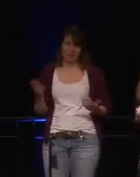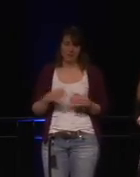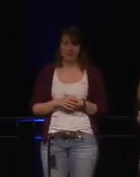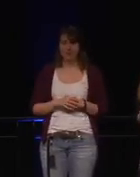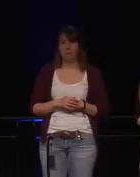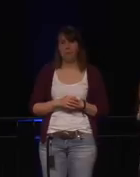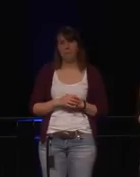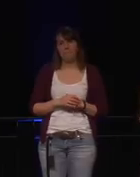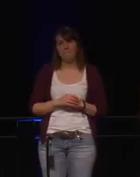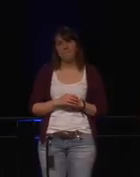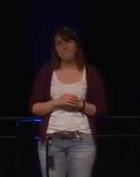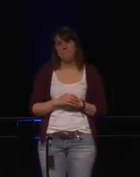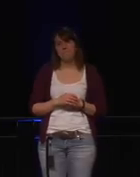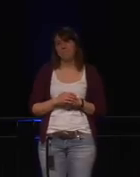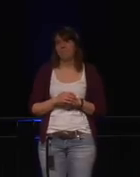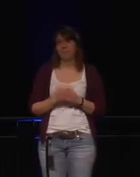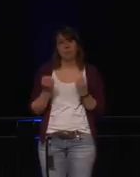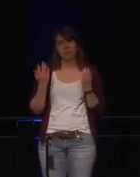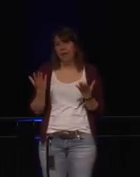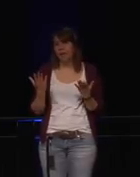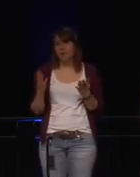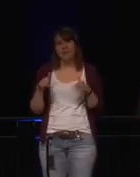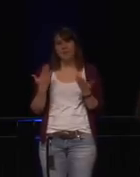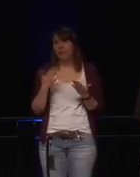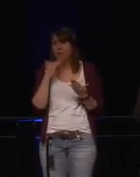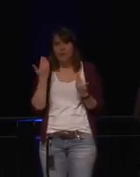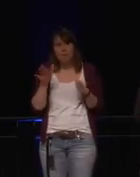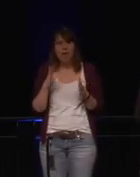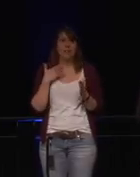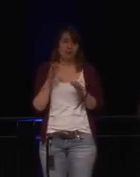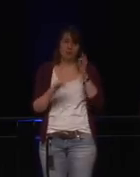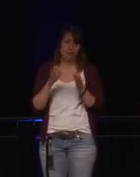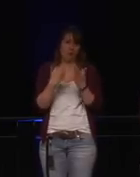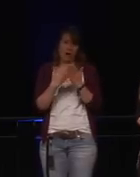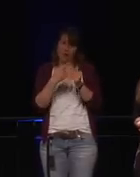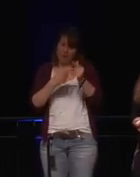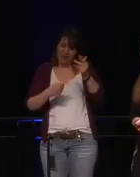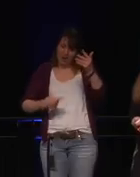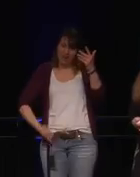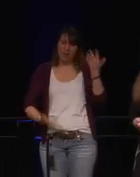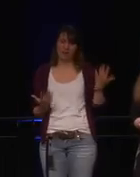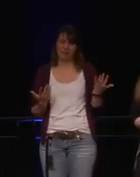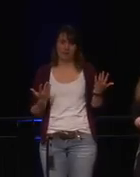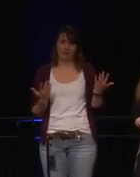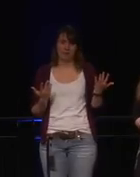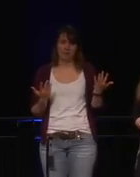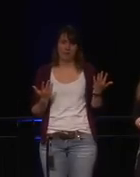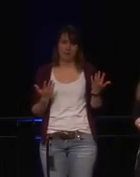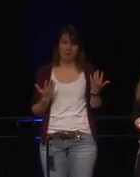inseguro puede ser esta cosa sexuales. Hay un montón de ejemplos más